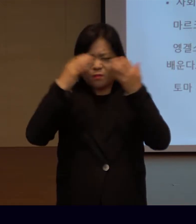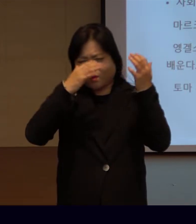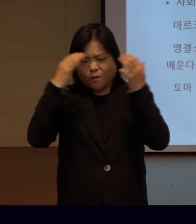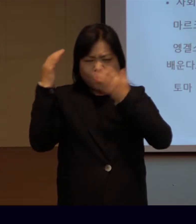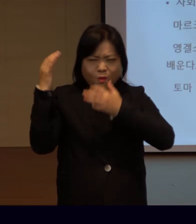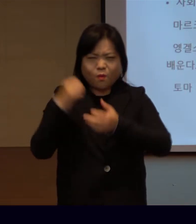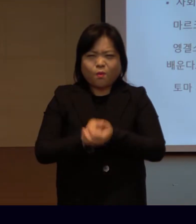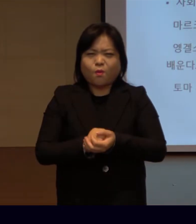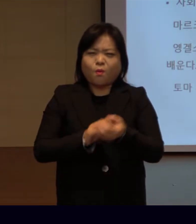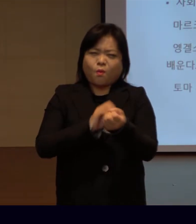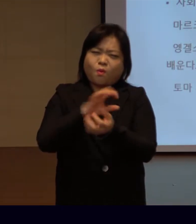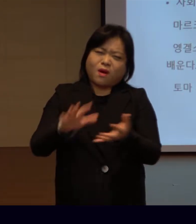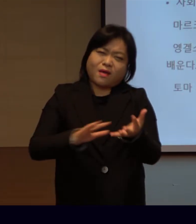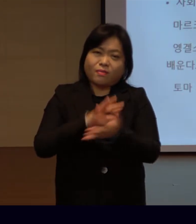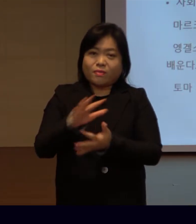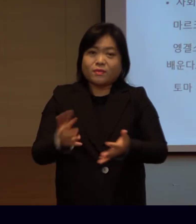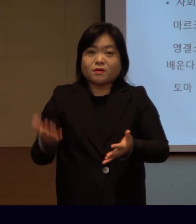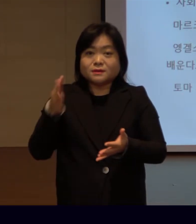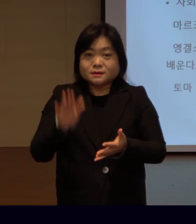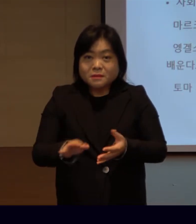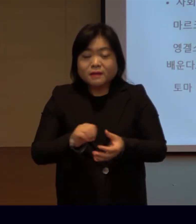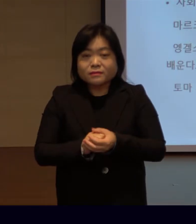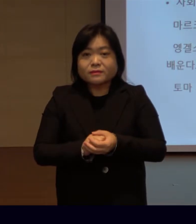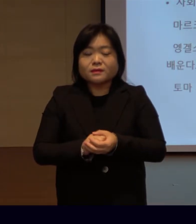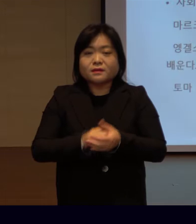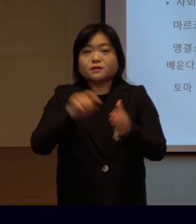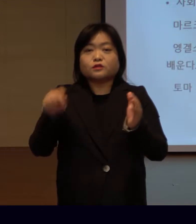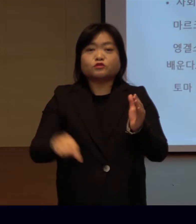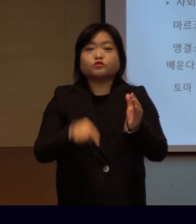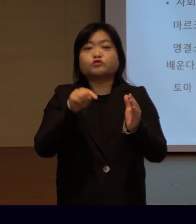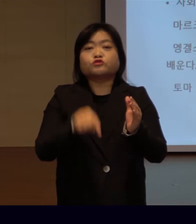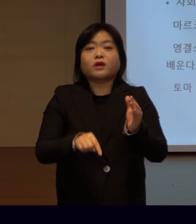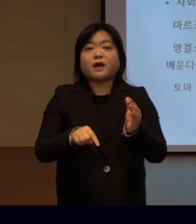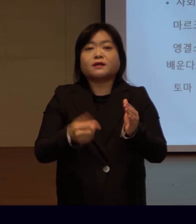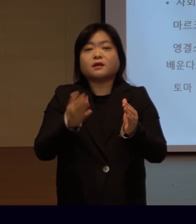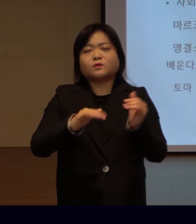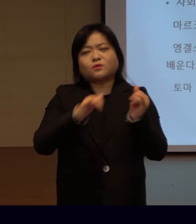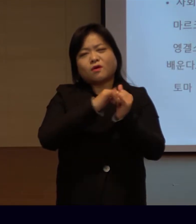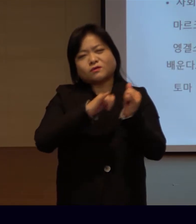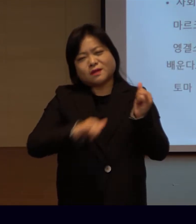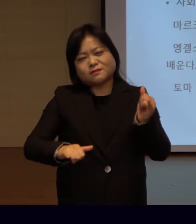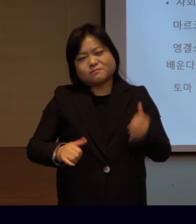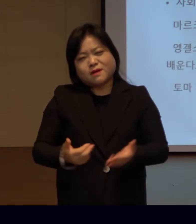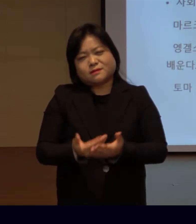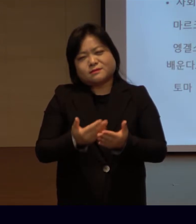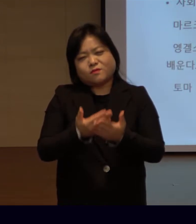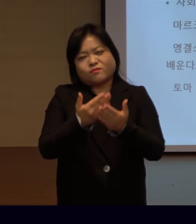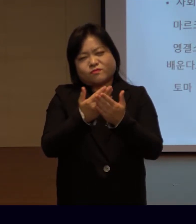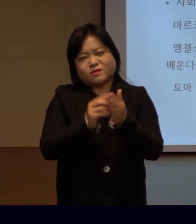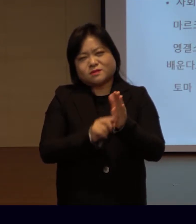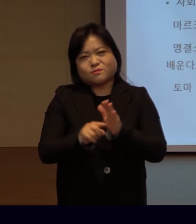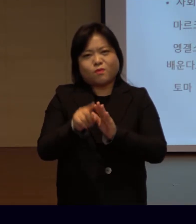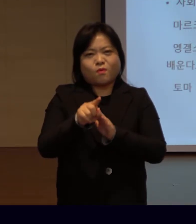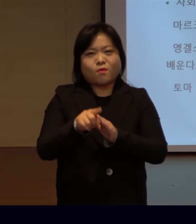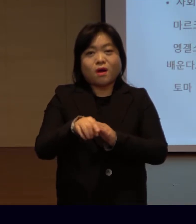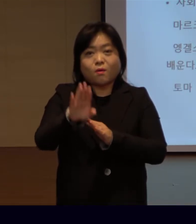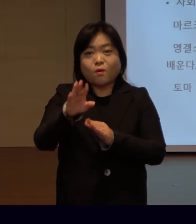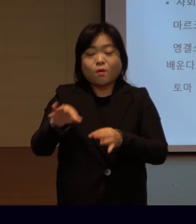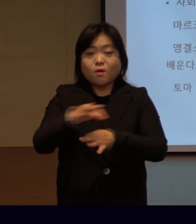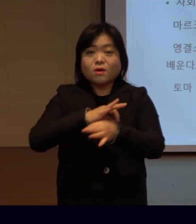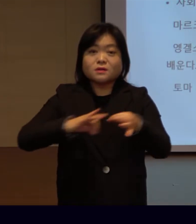막 혼란스러웠지만, 그러는 와중에서 그래도 역사는 진보했고 발전했고